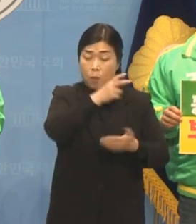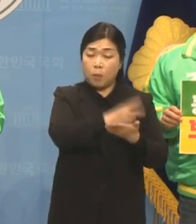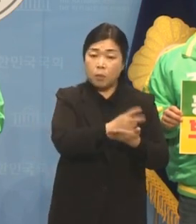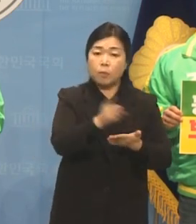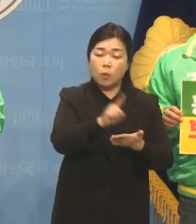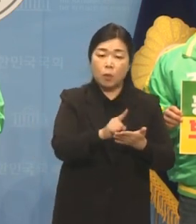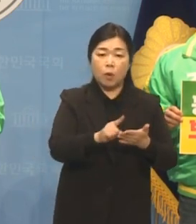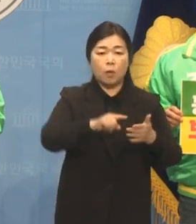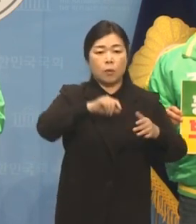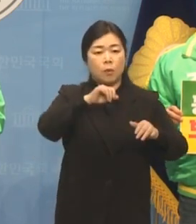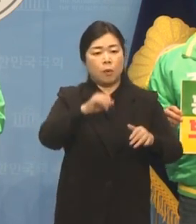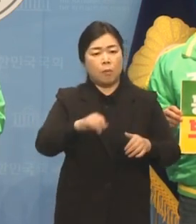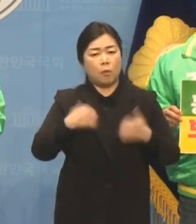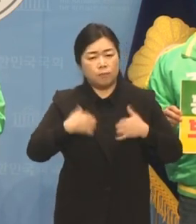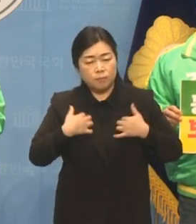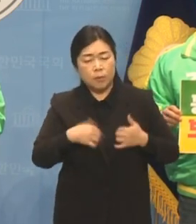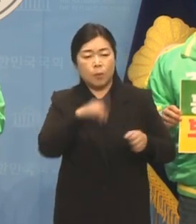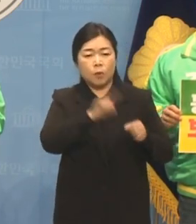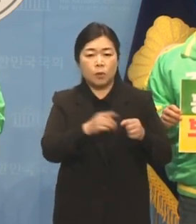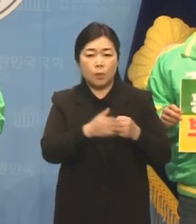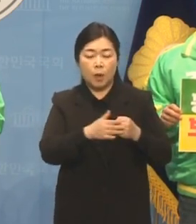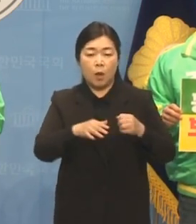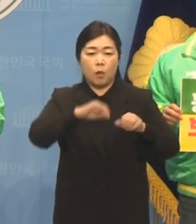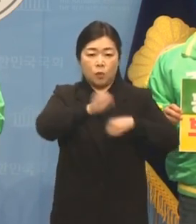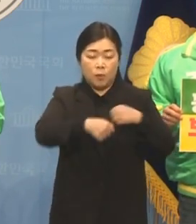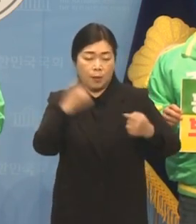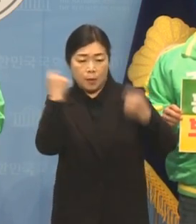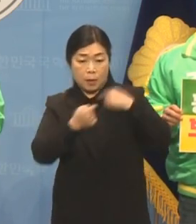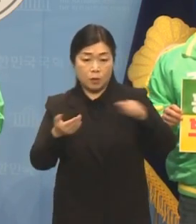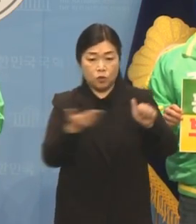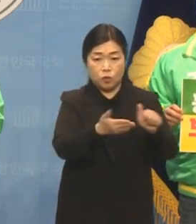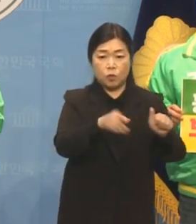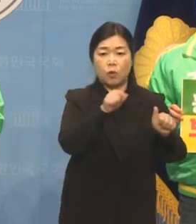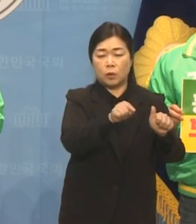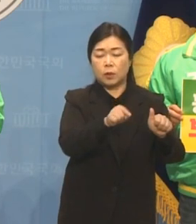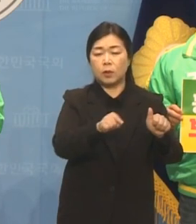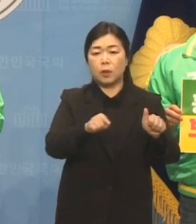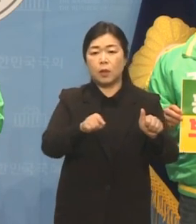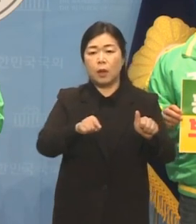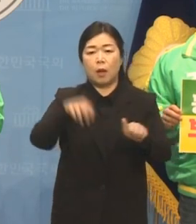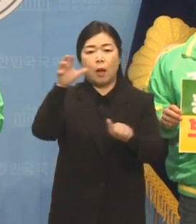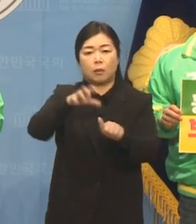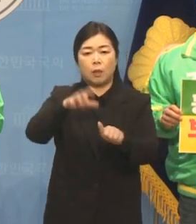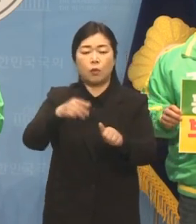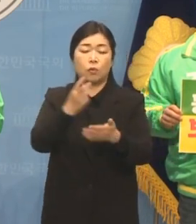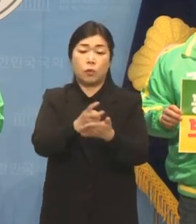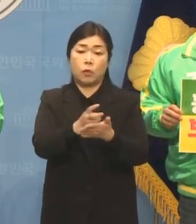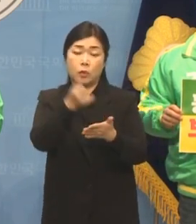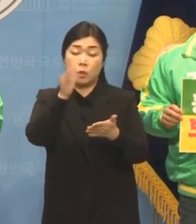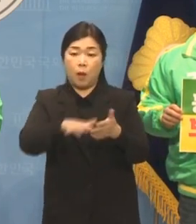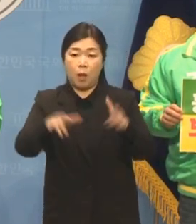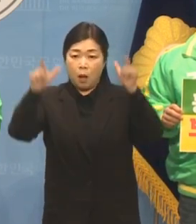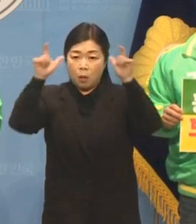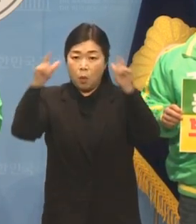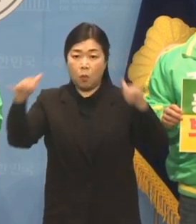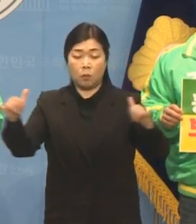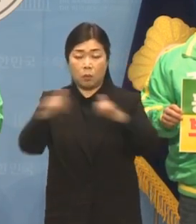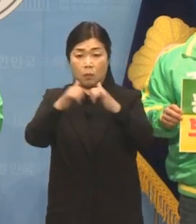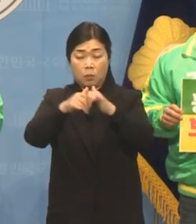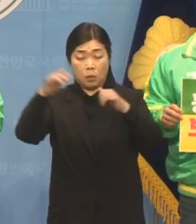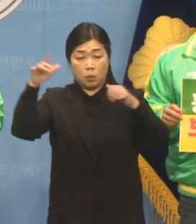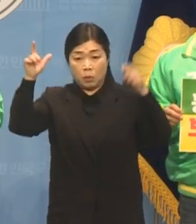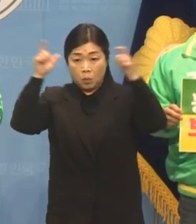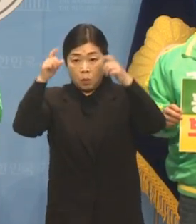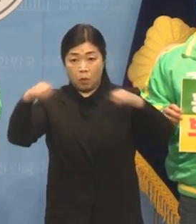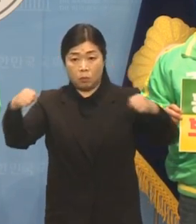동물에게 상해를 입히는 행위를 동물학대로 규정하고 있지만 소싸움 등은 민속경기라며 예외를 인정하고 있습니다.